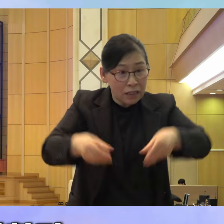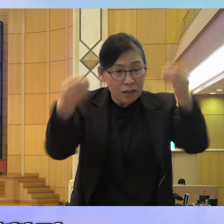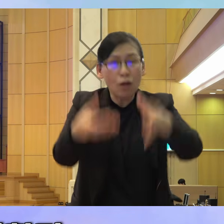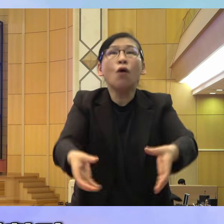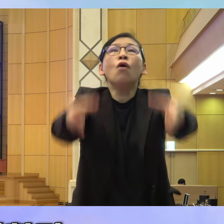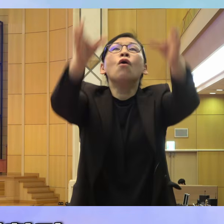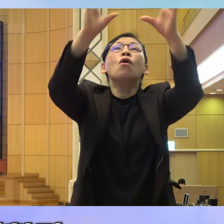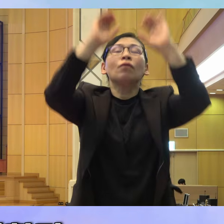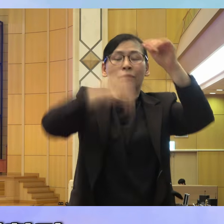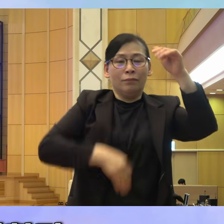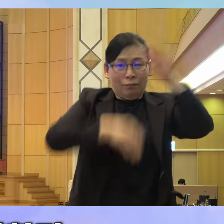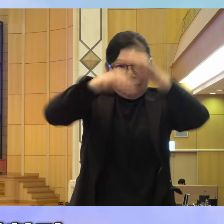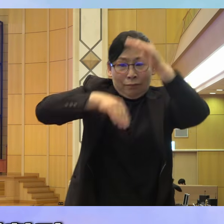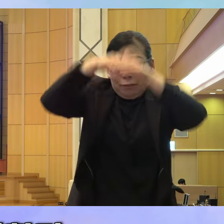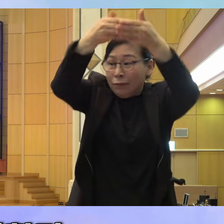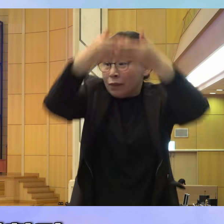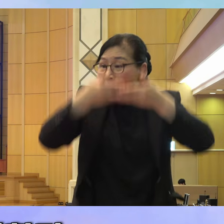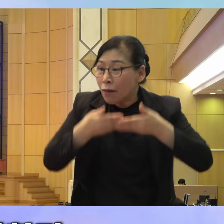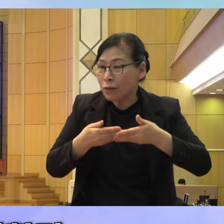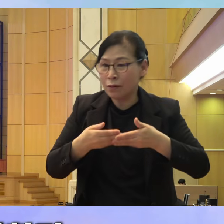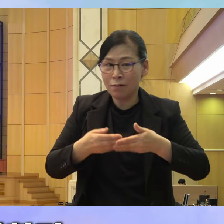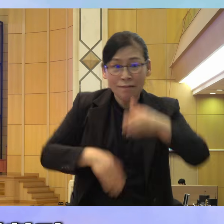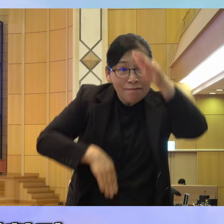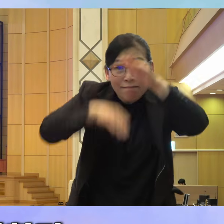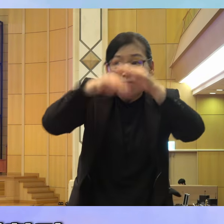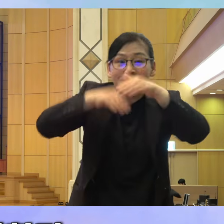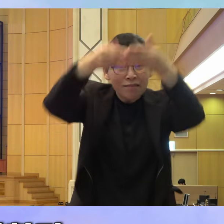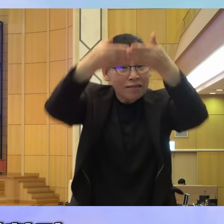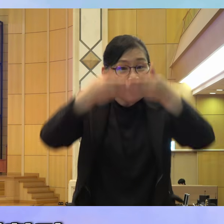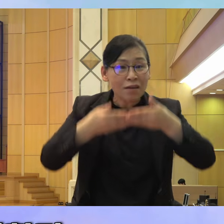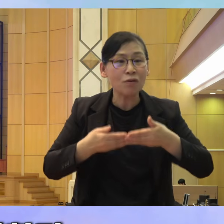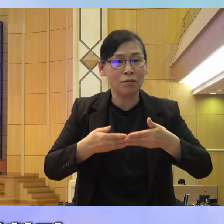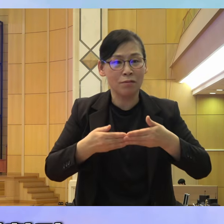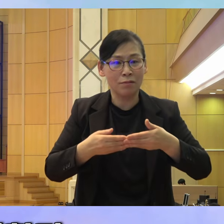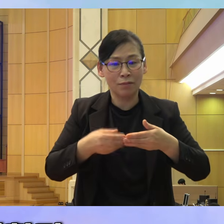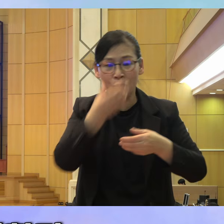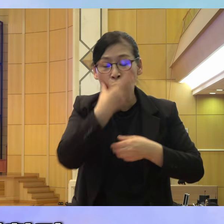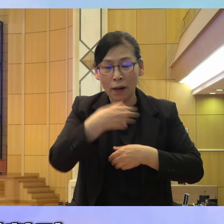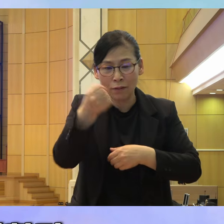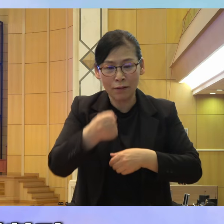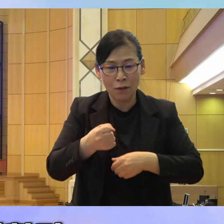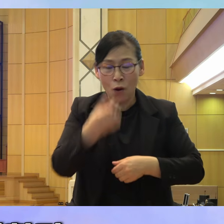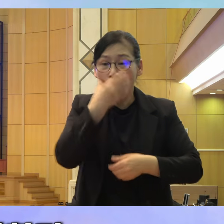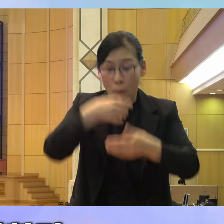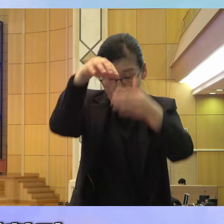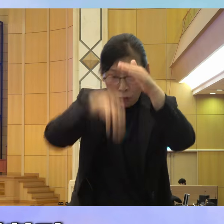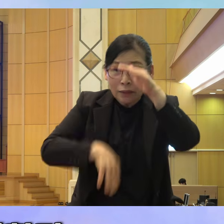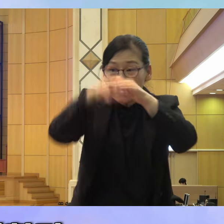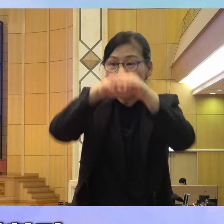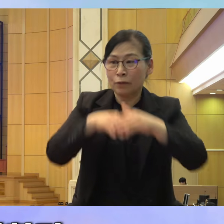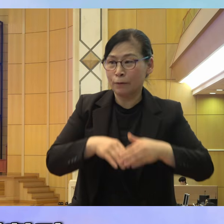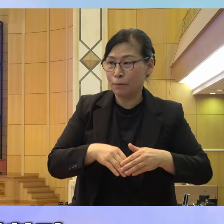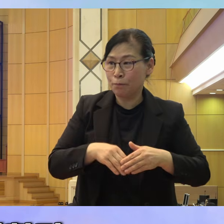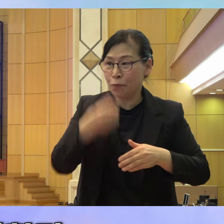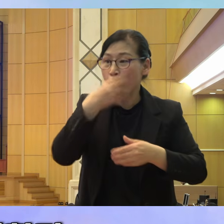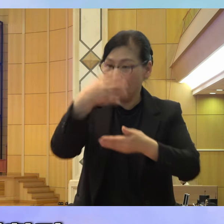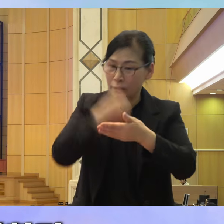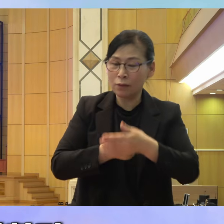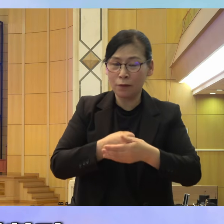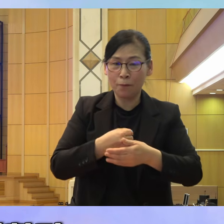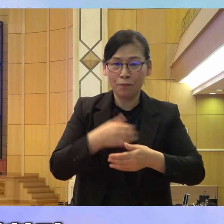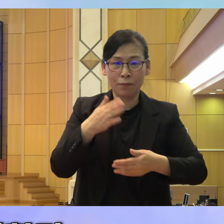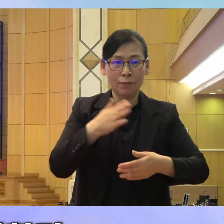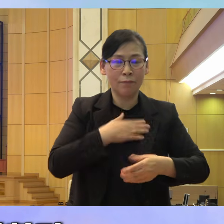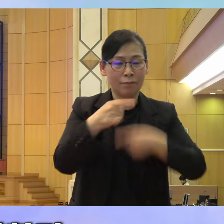그릇에다가 복을 가득가득 채우면 밥을 담으면 밥그릇 되는 것이고 복을 담으면 복그릇이 되는 것이지. 따라합시다.